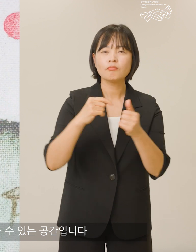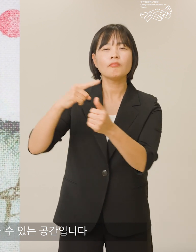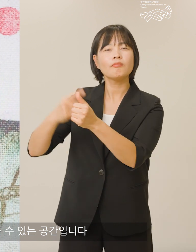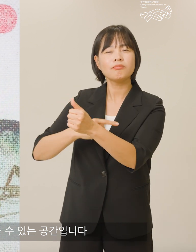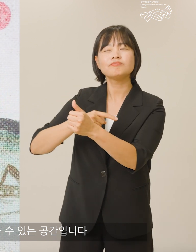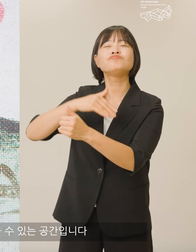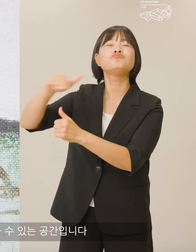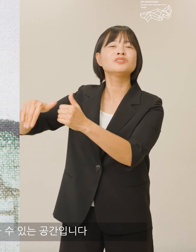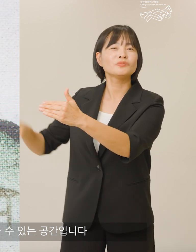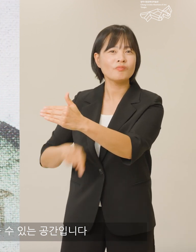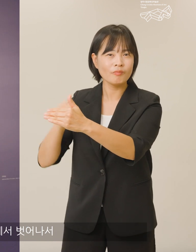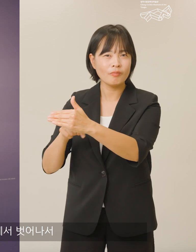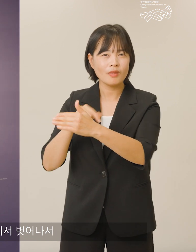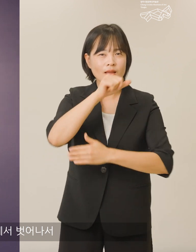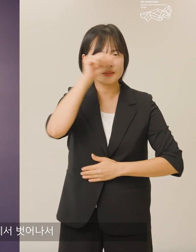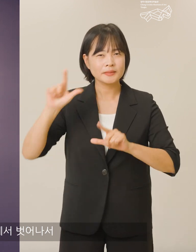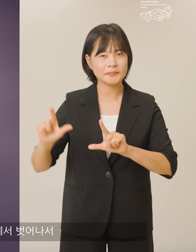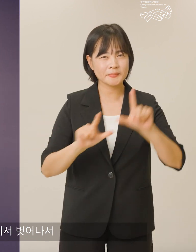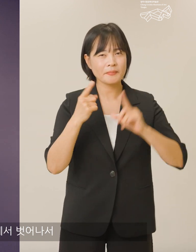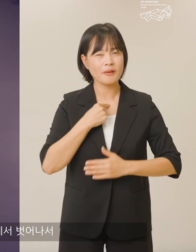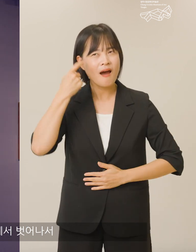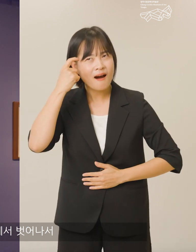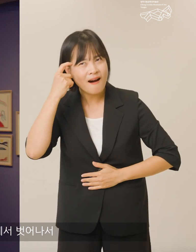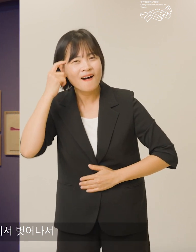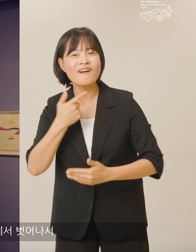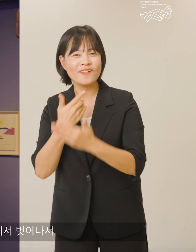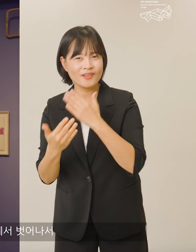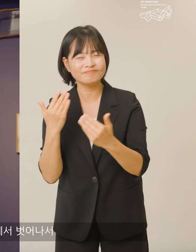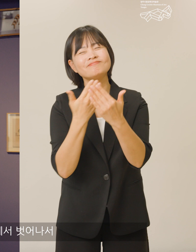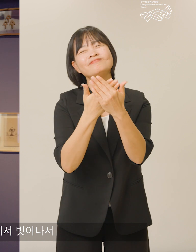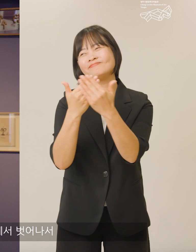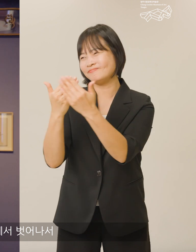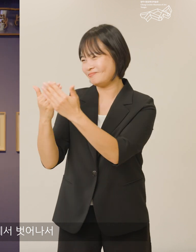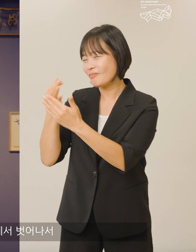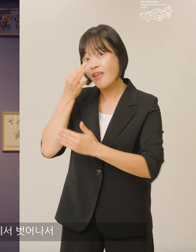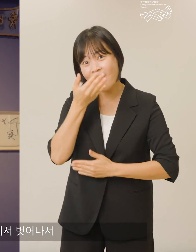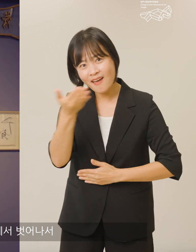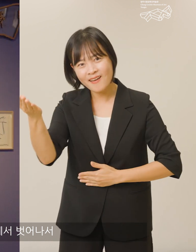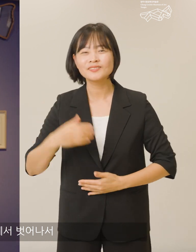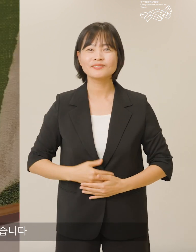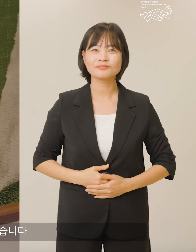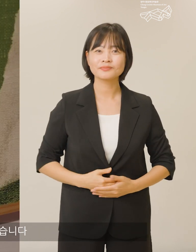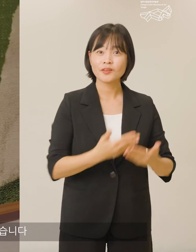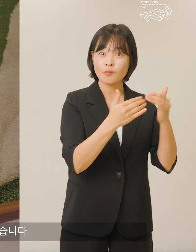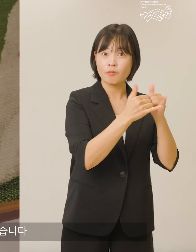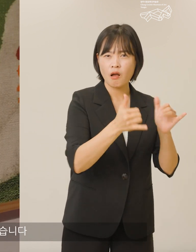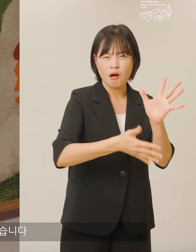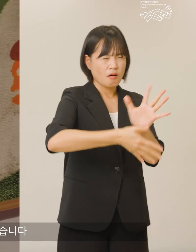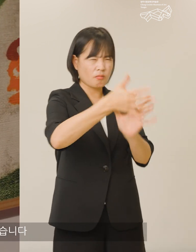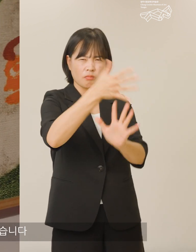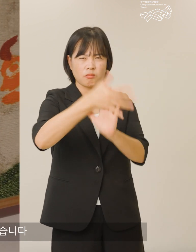있는 공간입니다. 장옥진 화가는 한평생 복잡한 도심에서 벗어나서